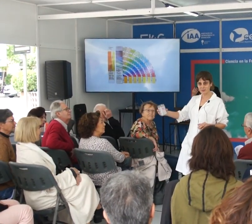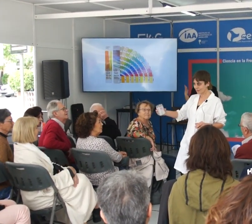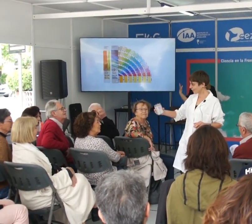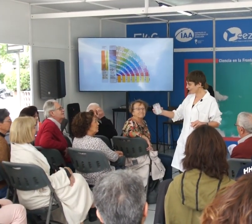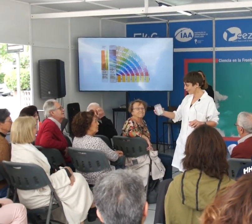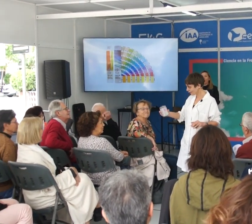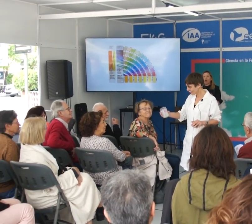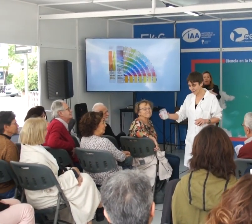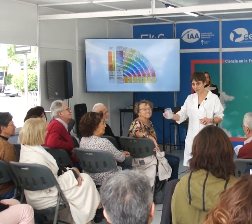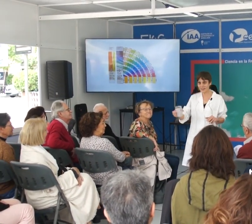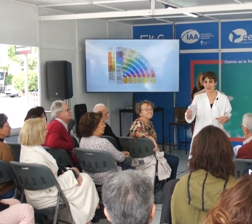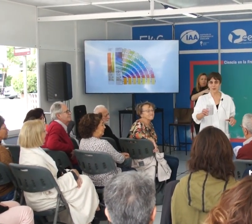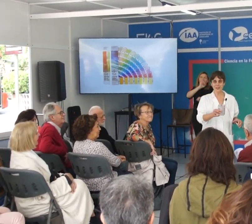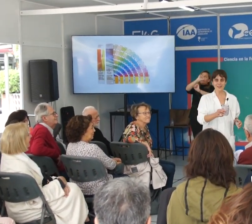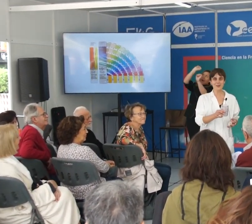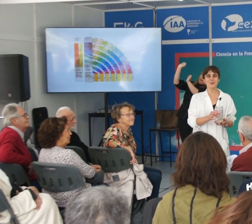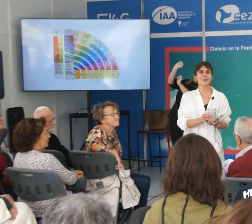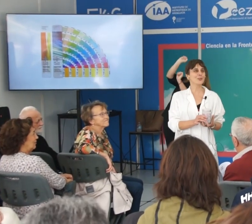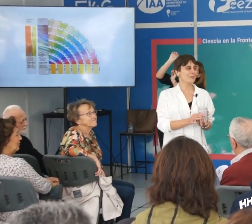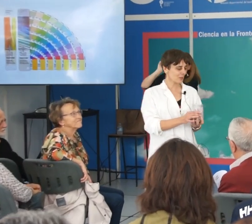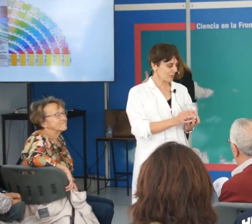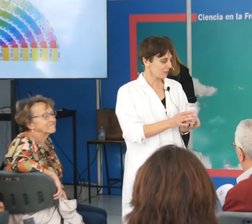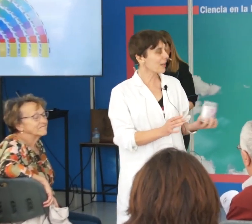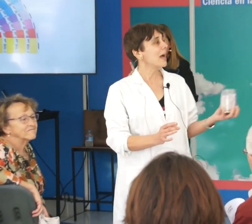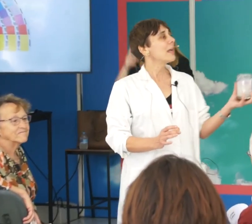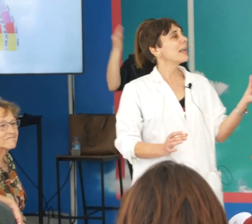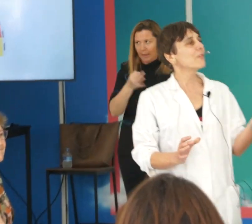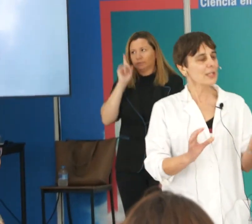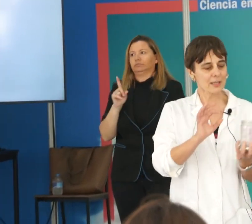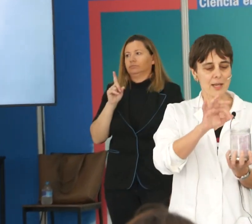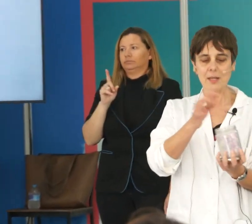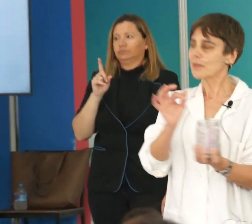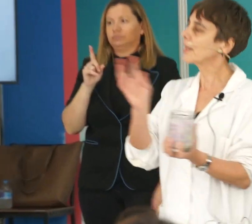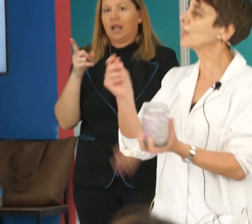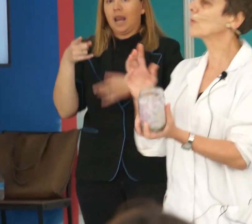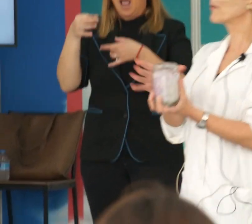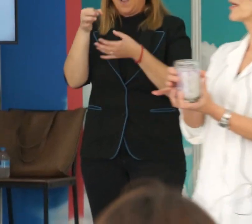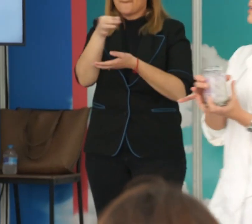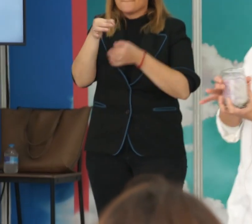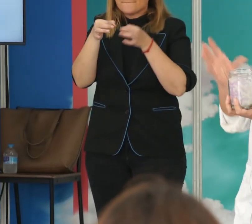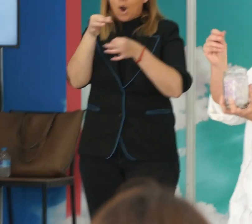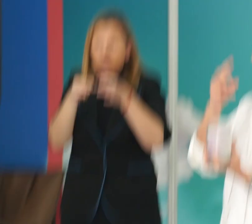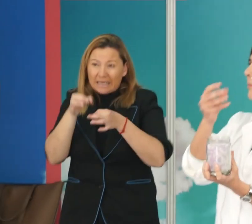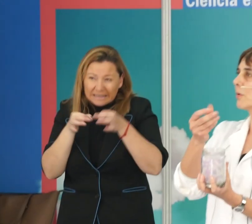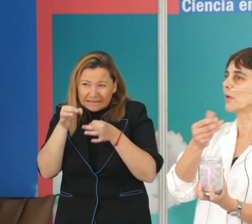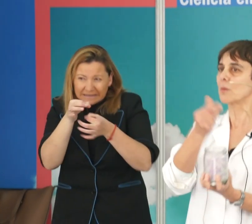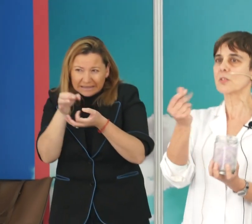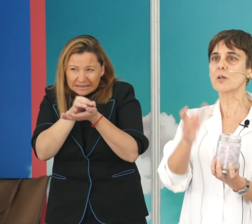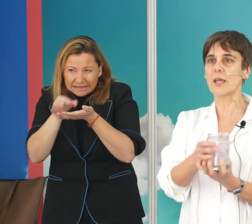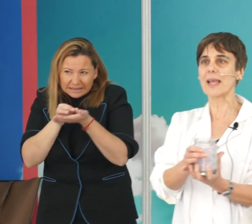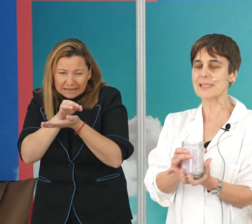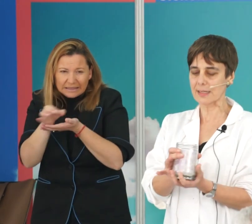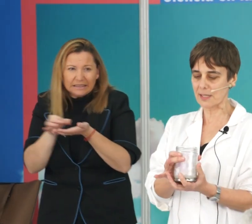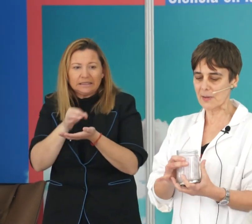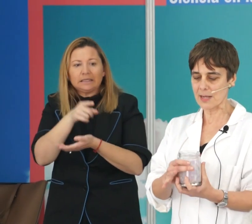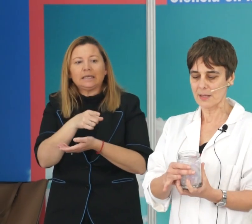protectoras. ¿Vale? Que ya os podéis estar poniendo crema protectora. Las bolitas tienen una pequeña, tienen una composición